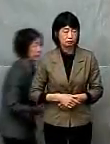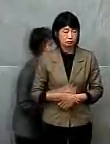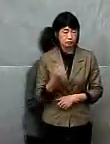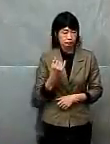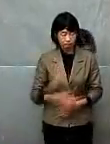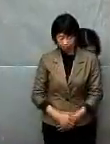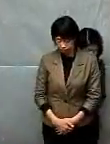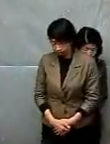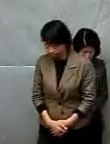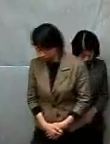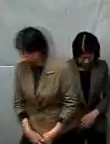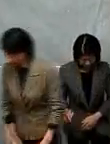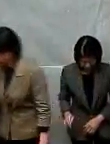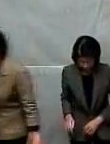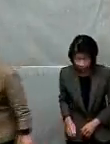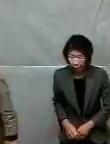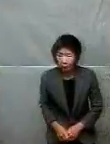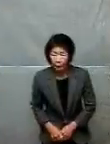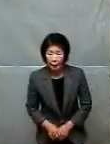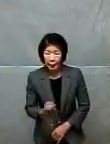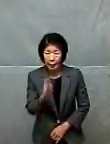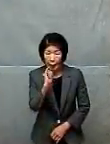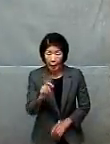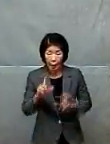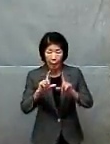そうですね、